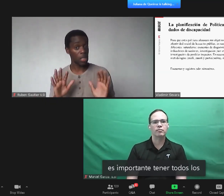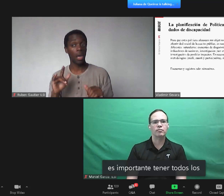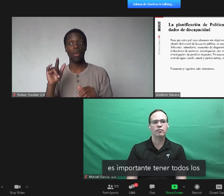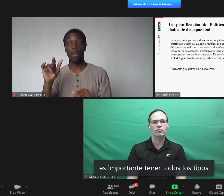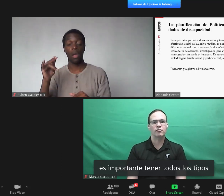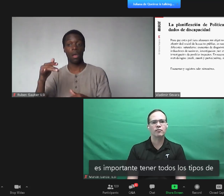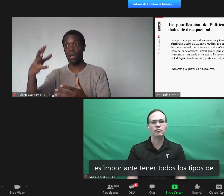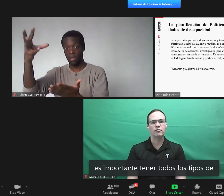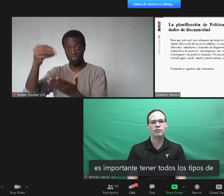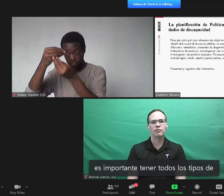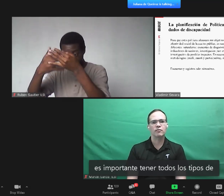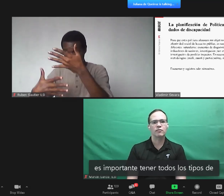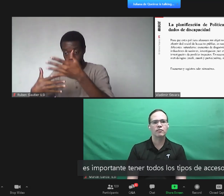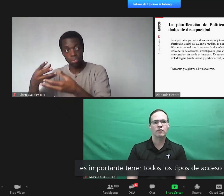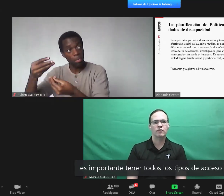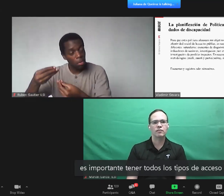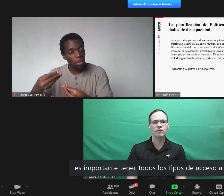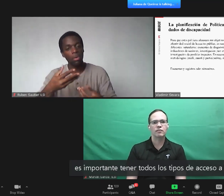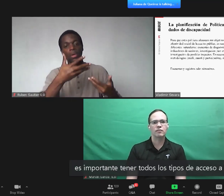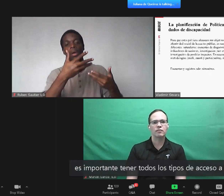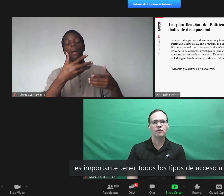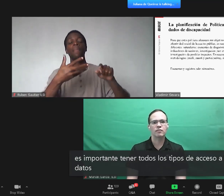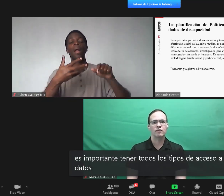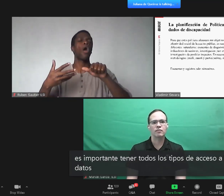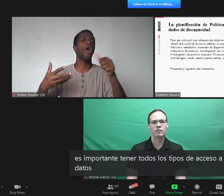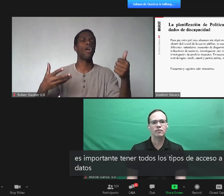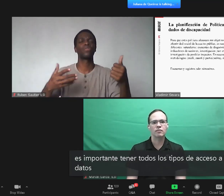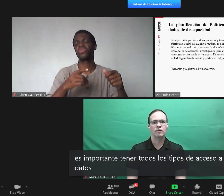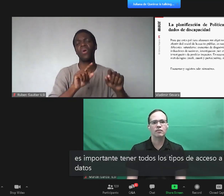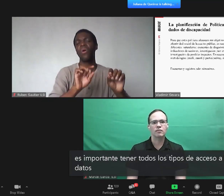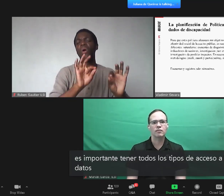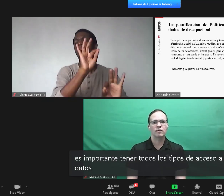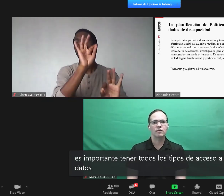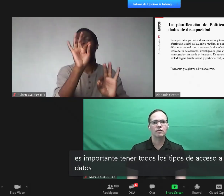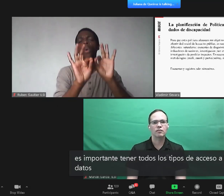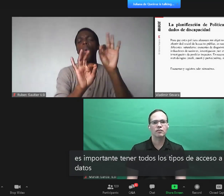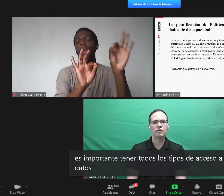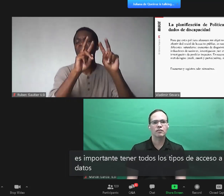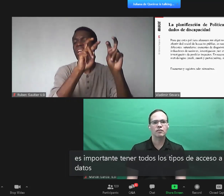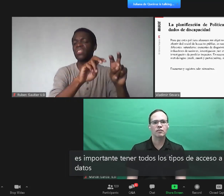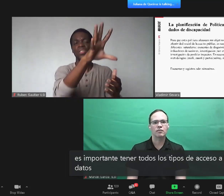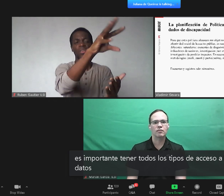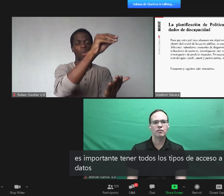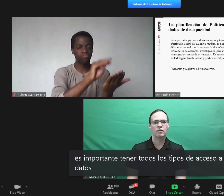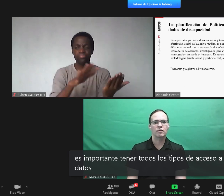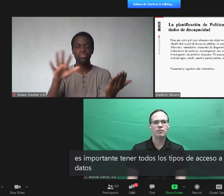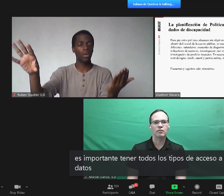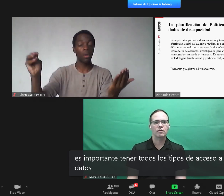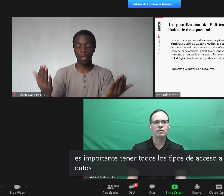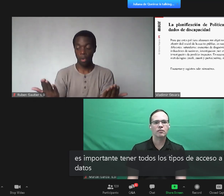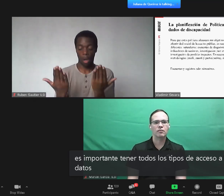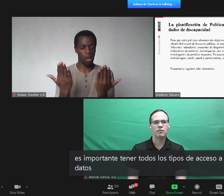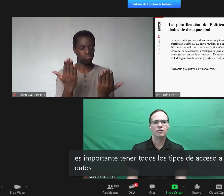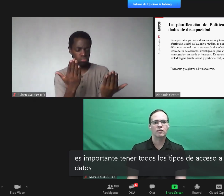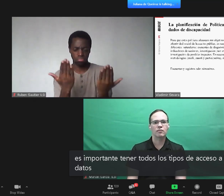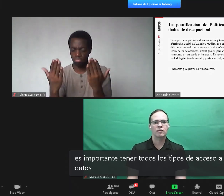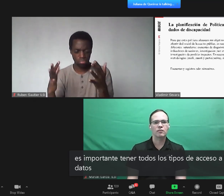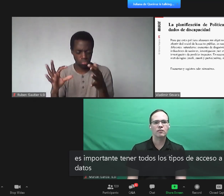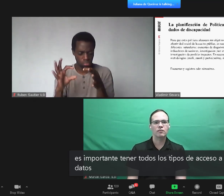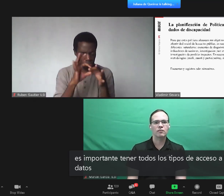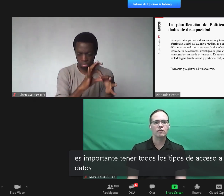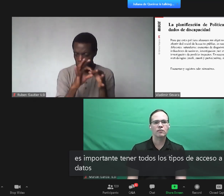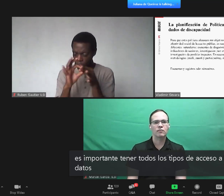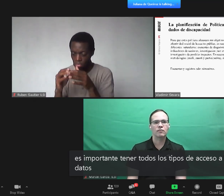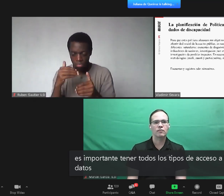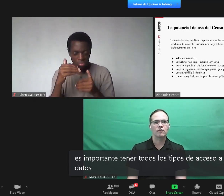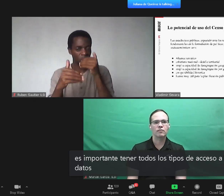datos dialoguen entre sí y que consigan comunicar una mensaje más completa sobre la población.